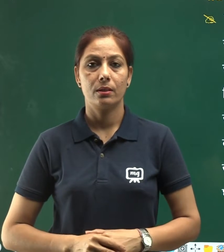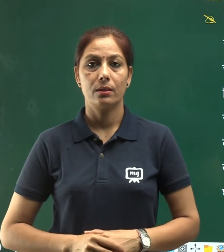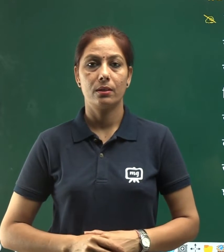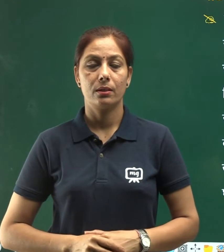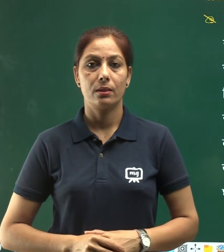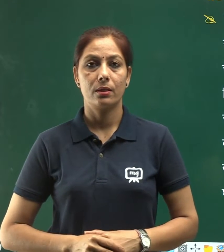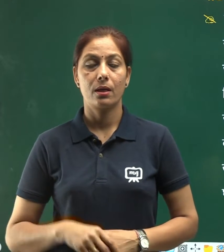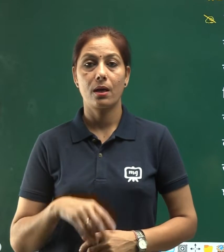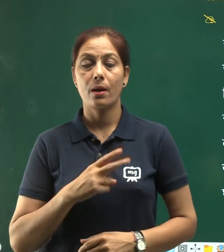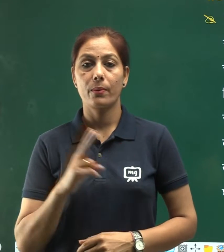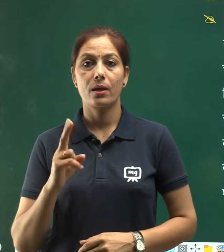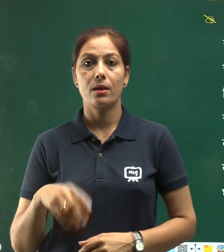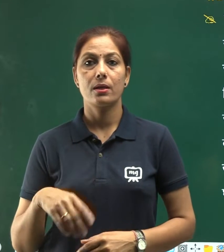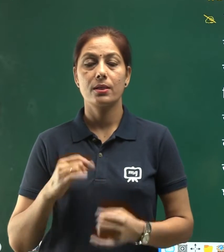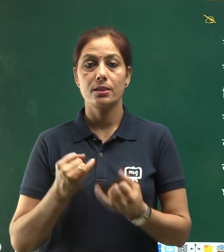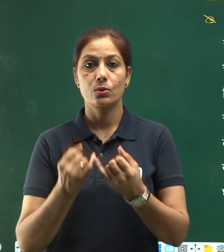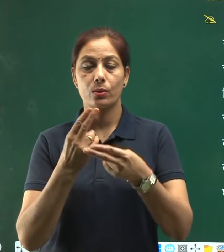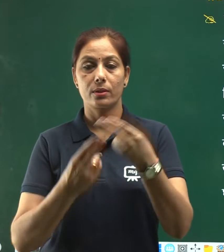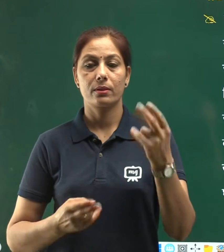नामक संस्करण